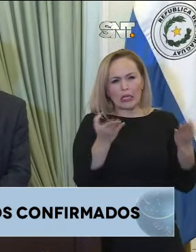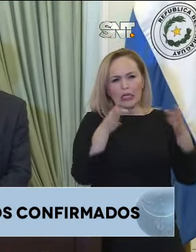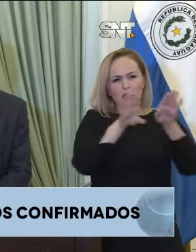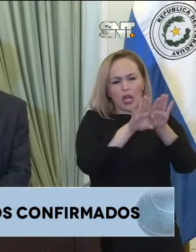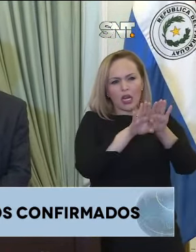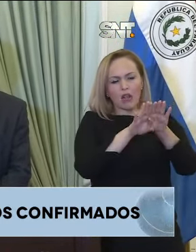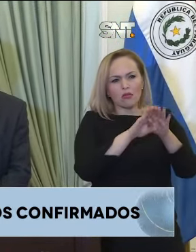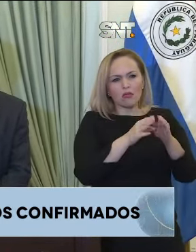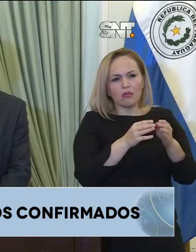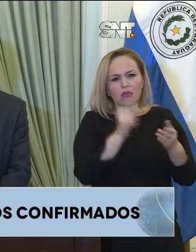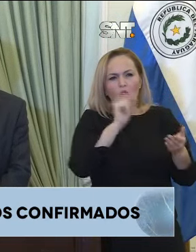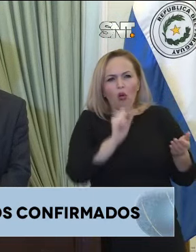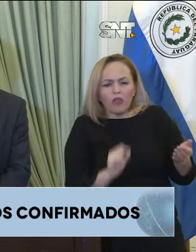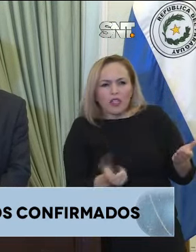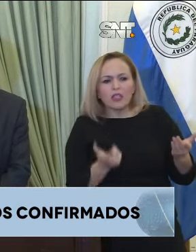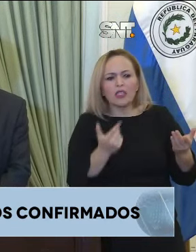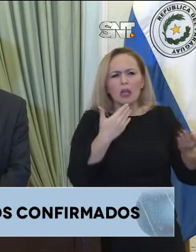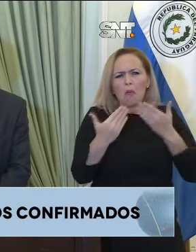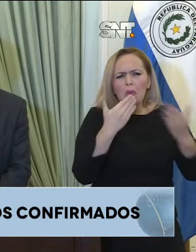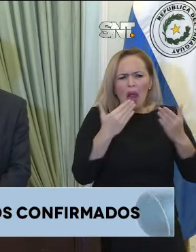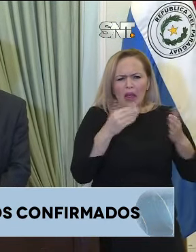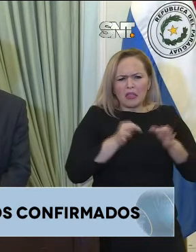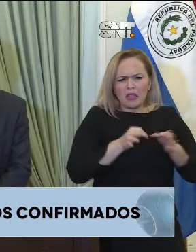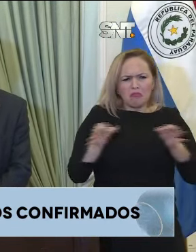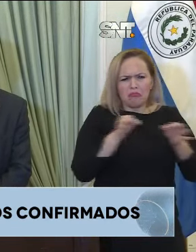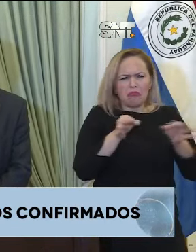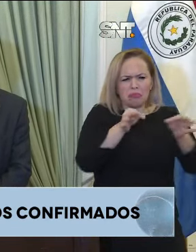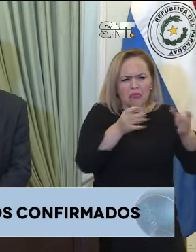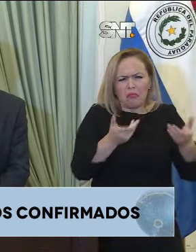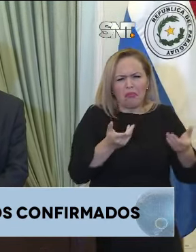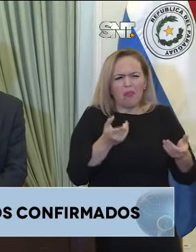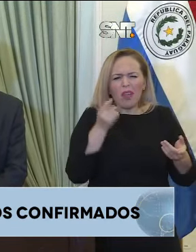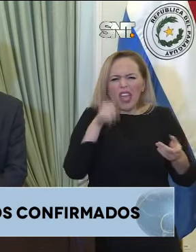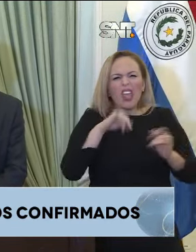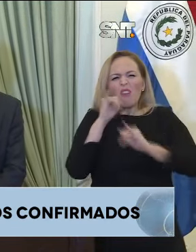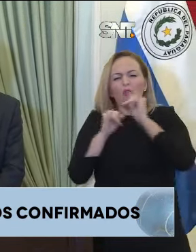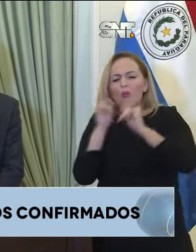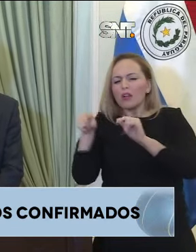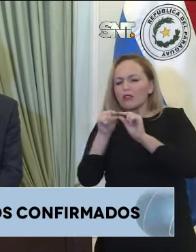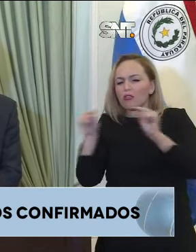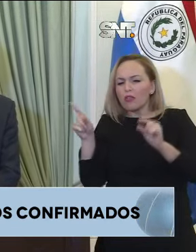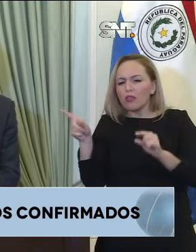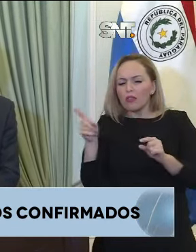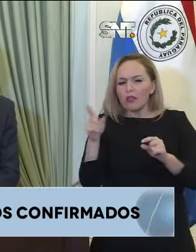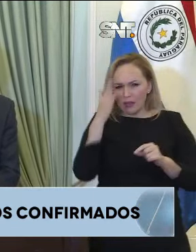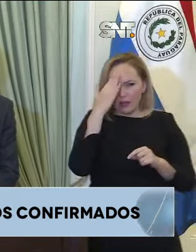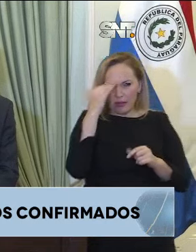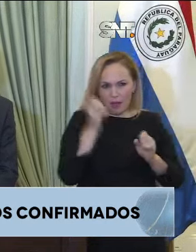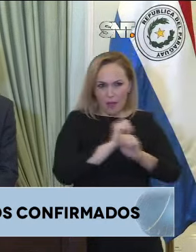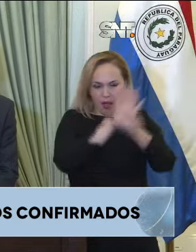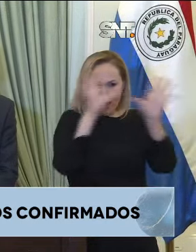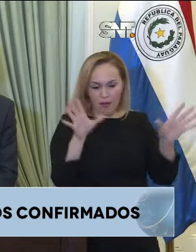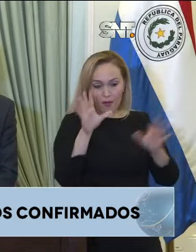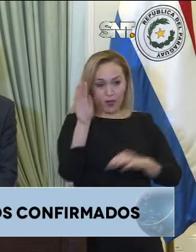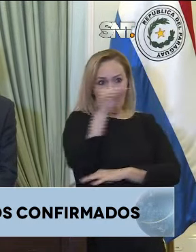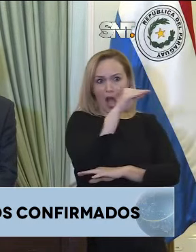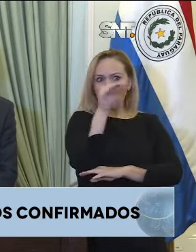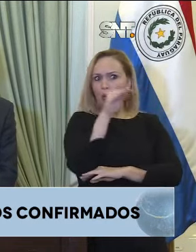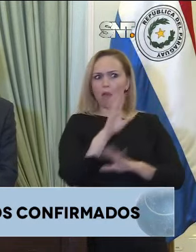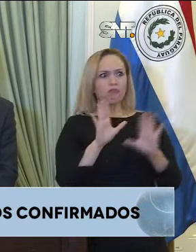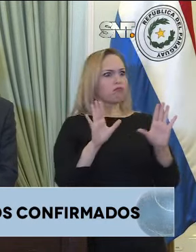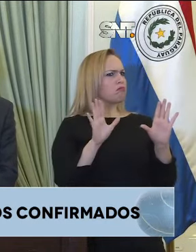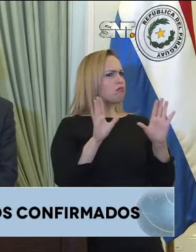oficinas por una semana por un posible caso de contagio. ¿Qué datos manejan acerca de ese caso? Bueno, en aduanas no